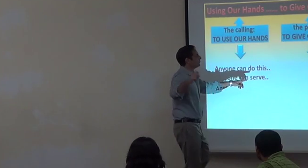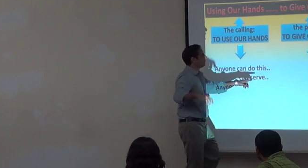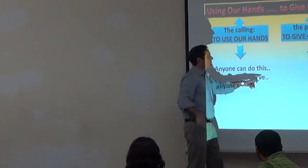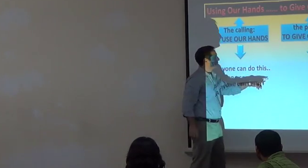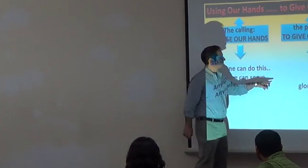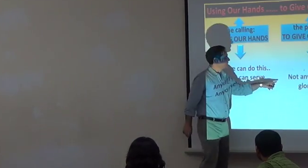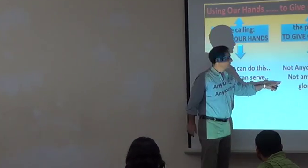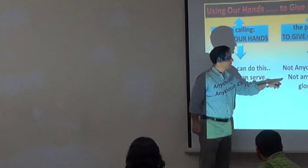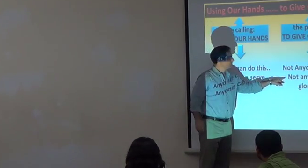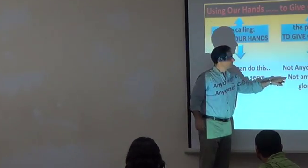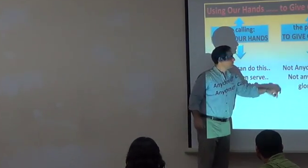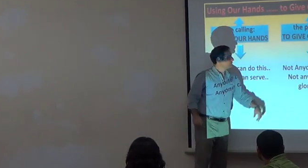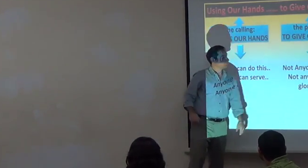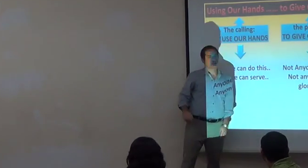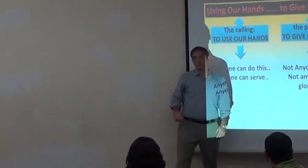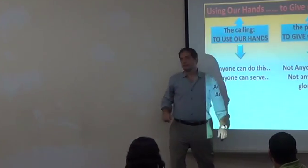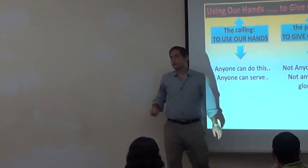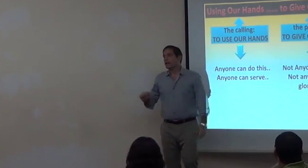Pregunto.